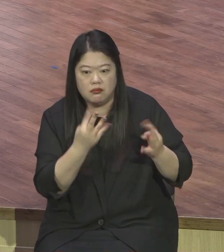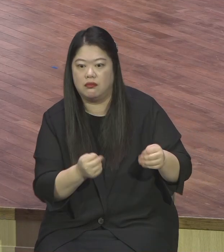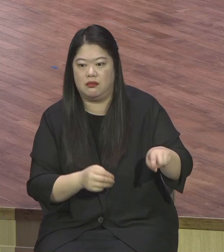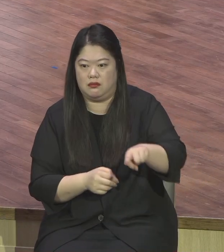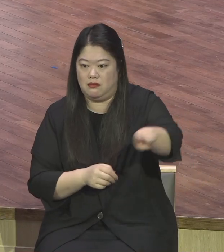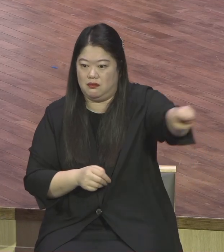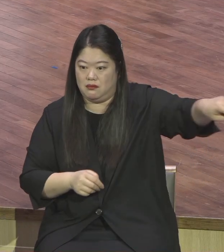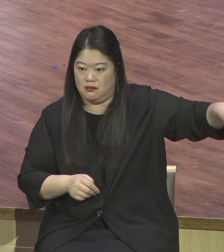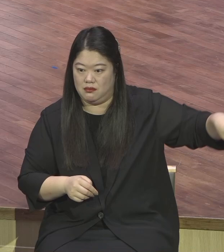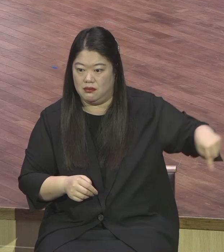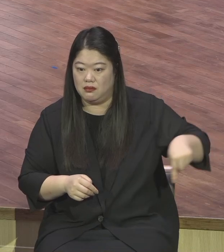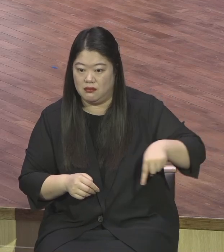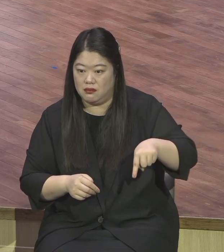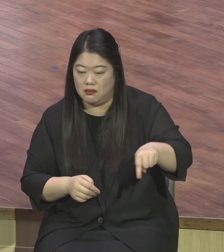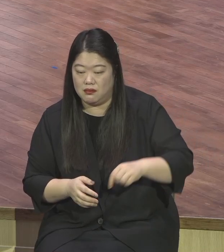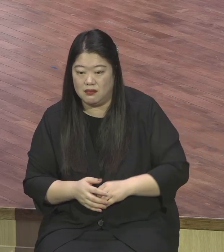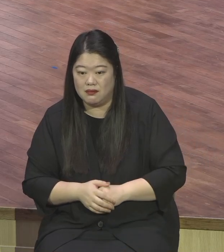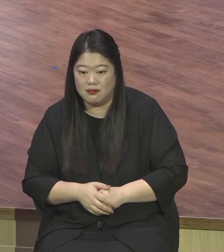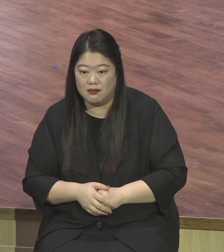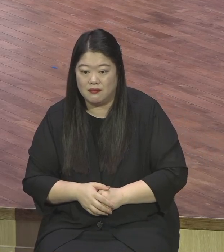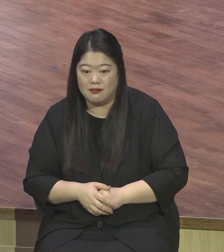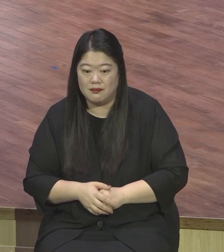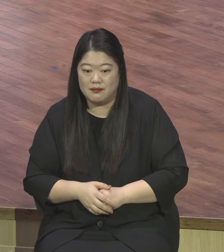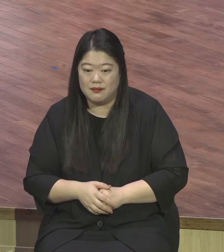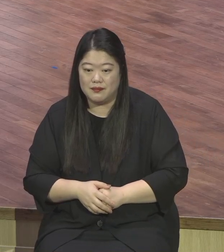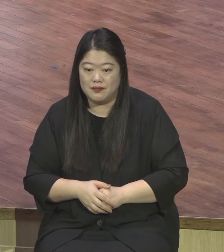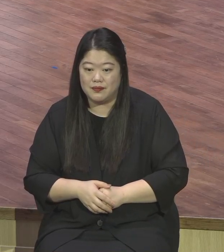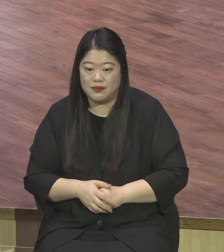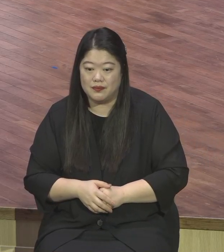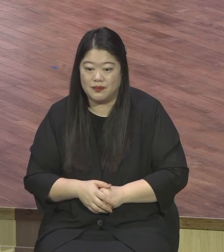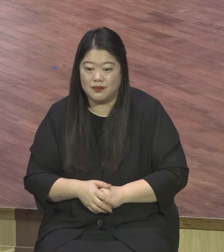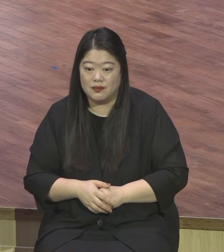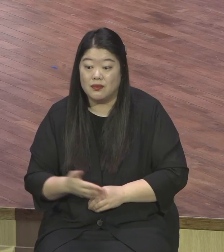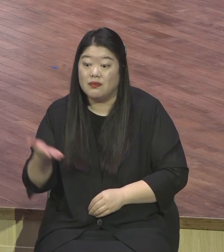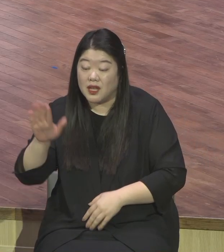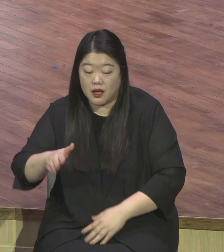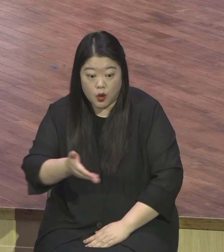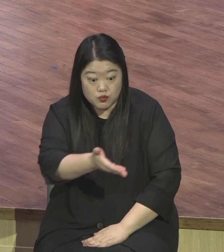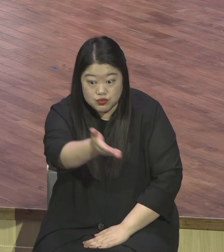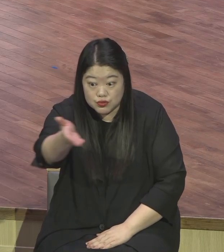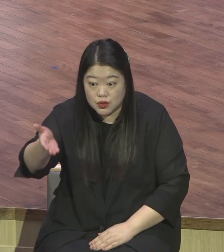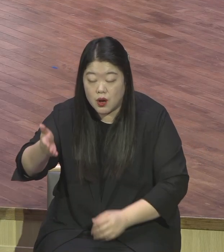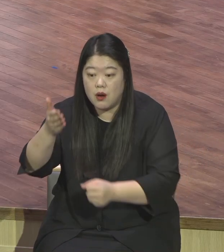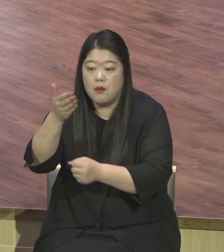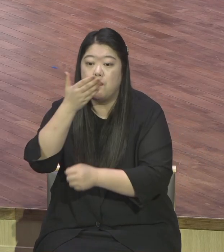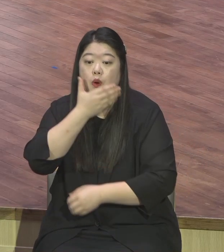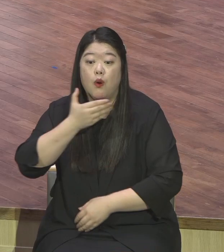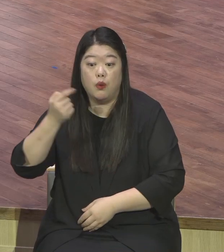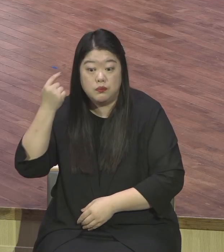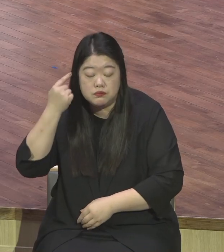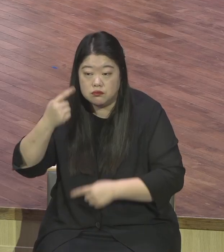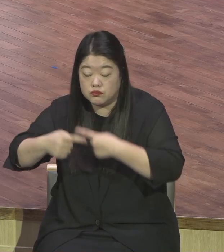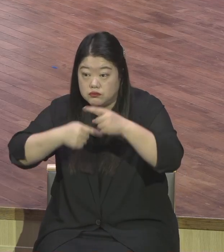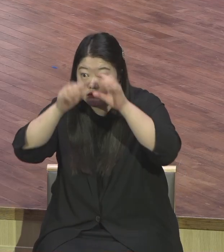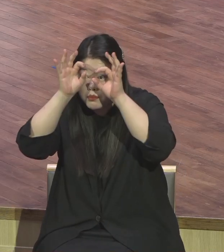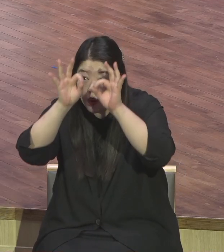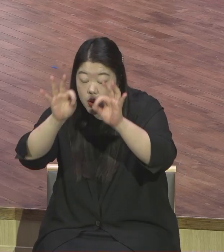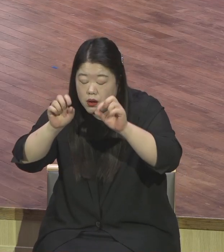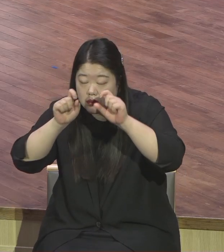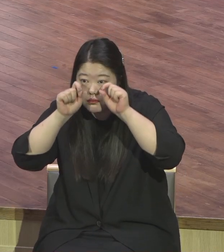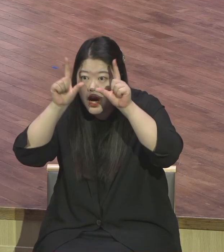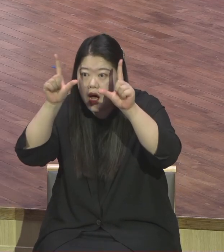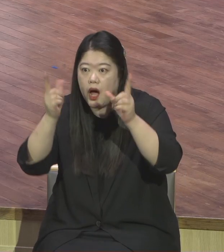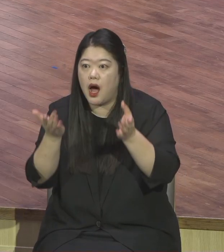놀랍게도 이 복음을 하나님께서 저와 여러분에게만 보여줬어요.